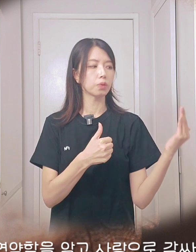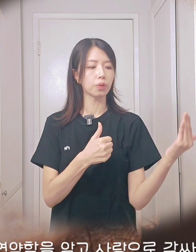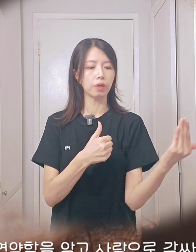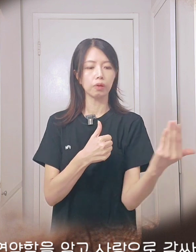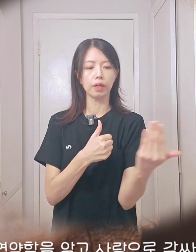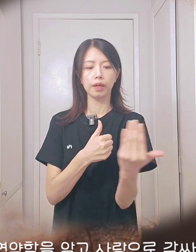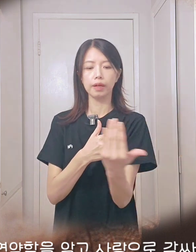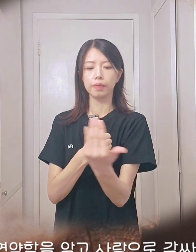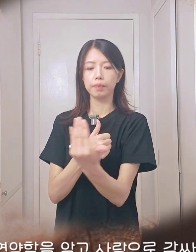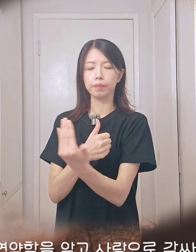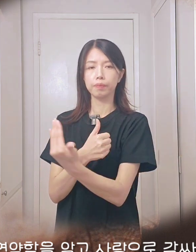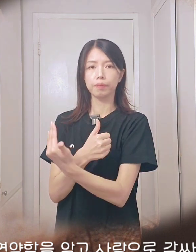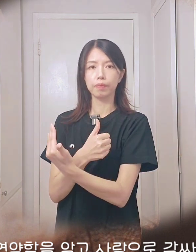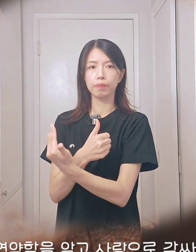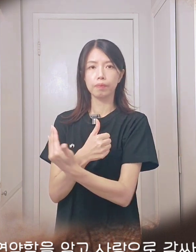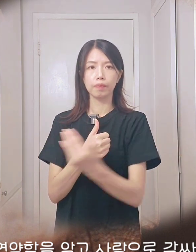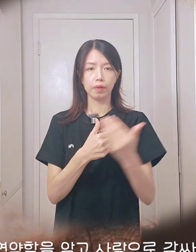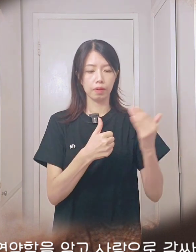다른 손으로 이렇게